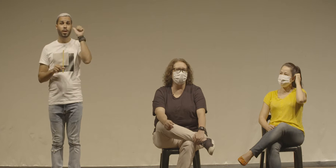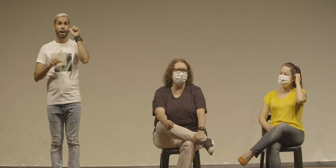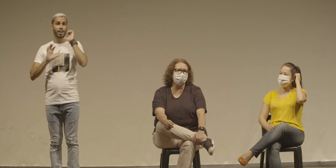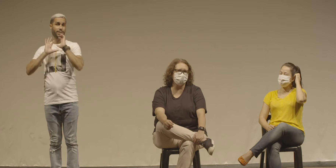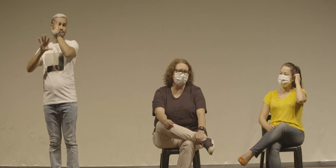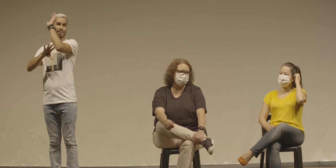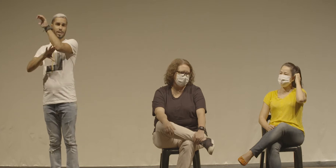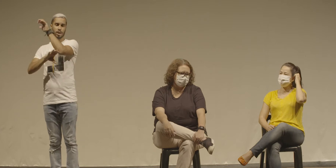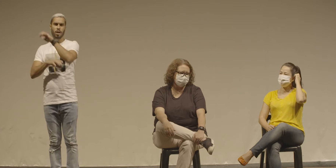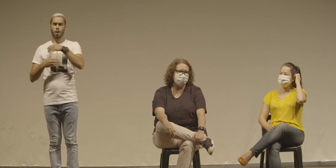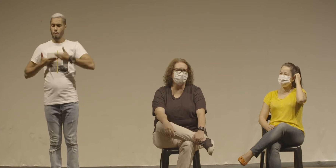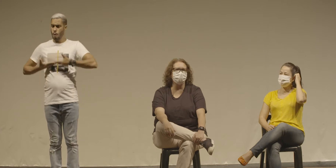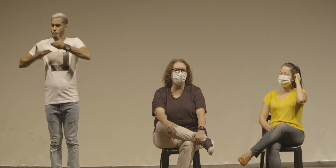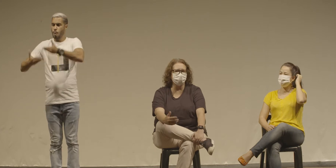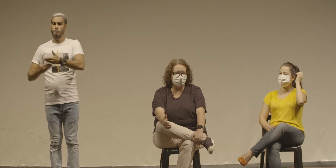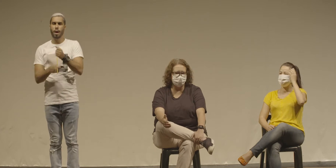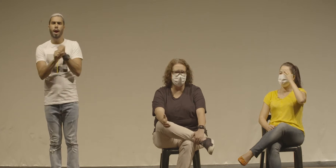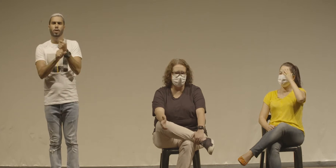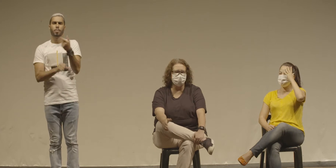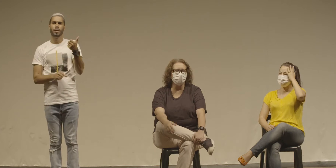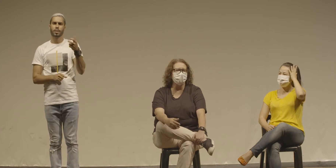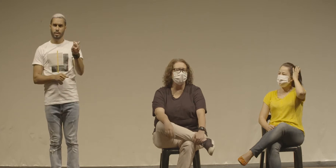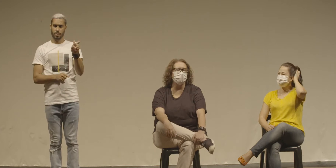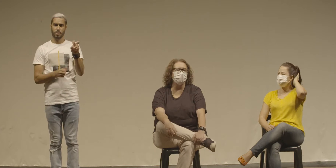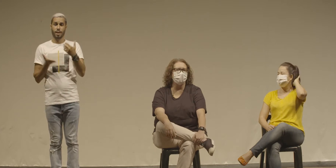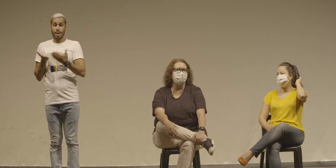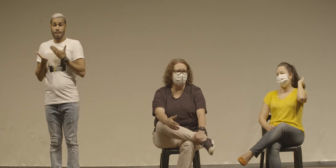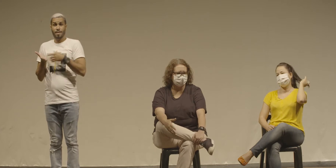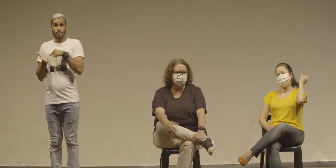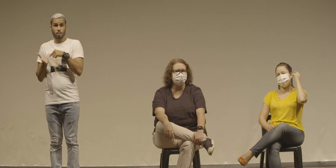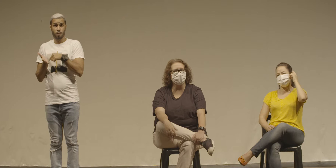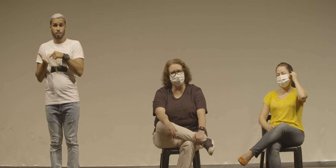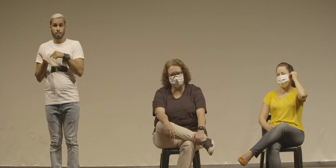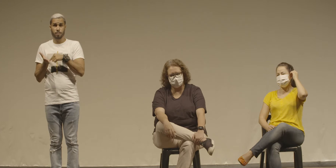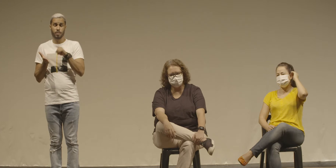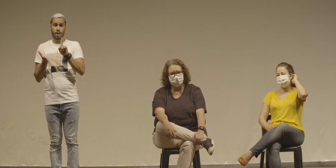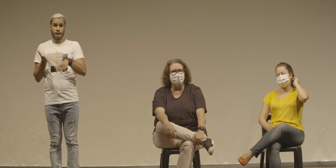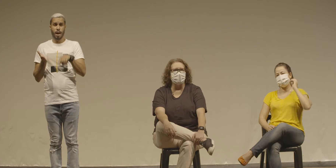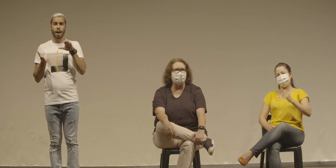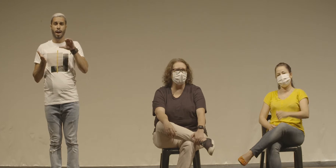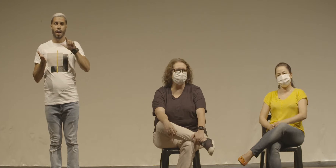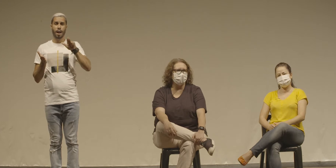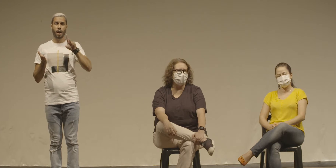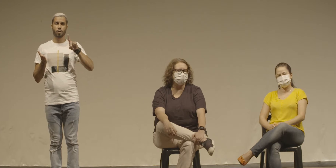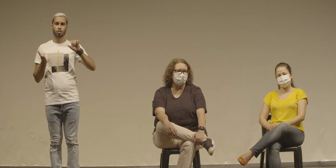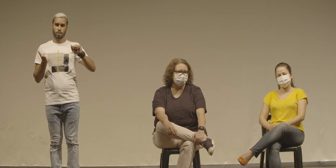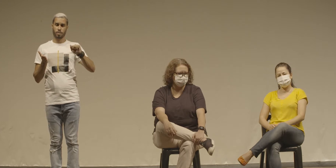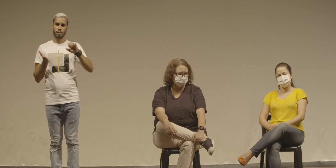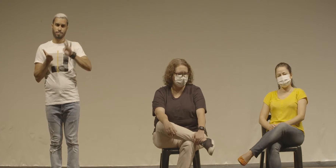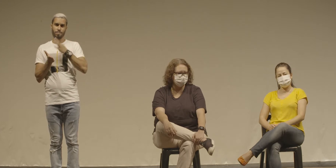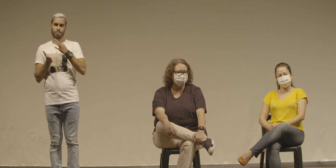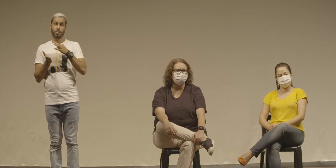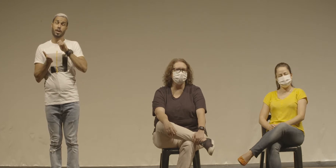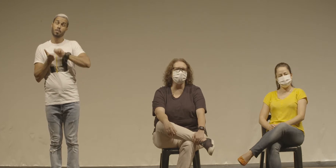O convite surgiu em 2015, da autora do livro homônimo, Mulheres à Sexta, a Cláudia Guedes. A Cláudia é historiadora